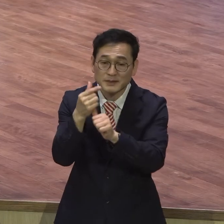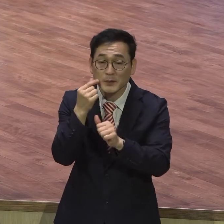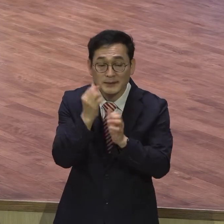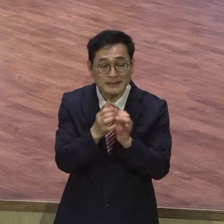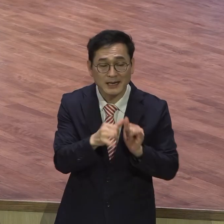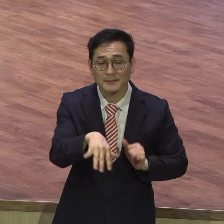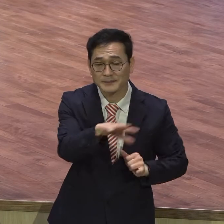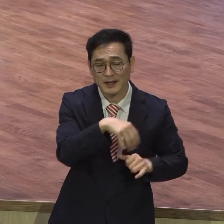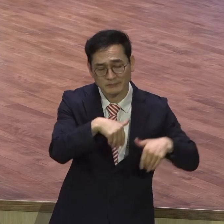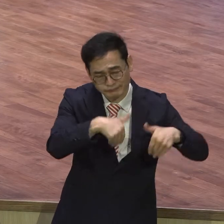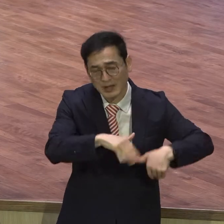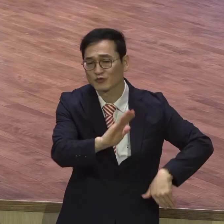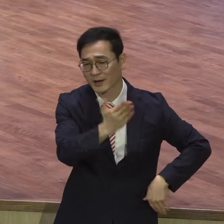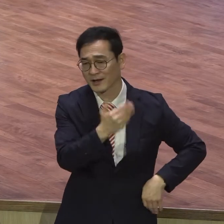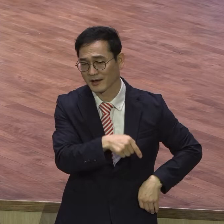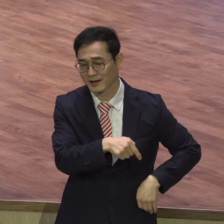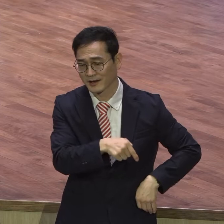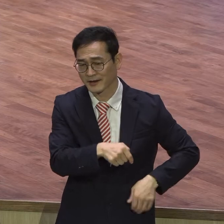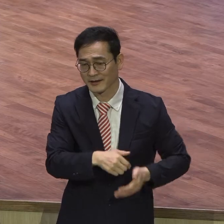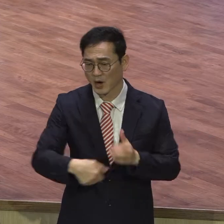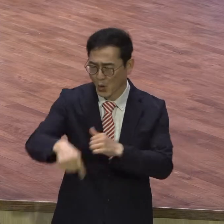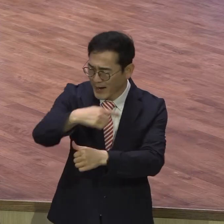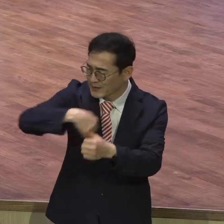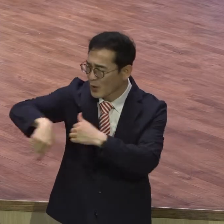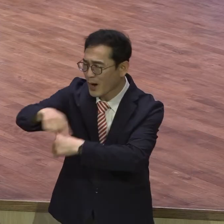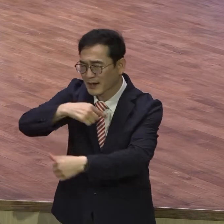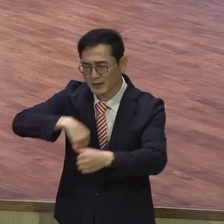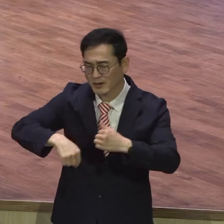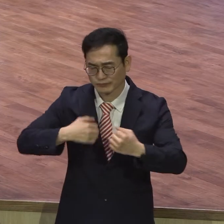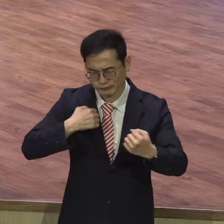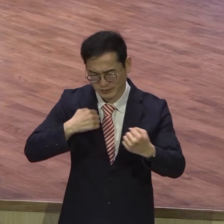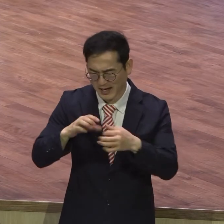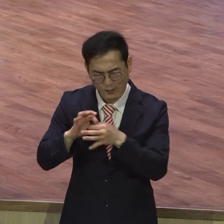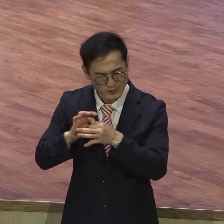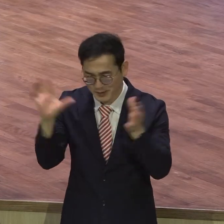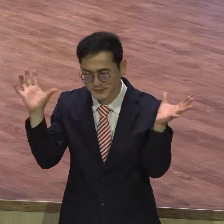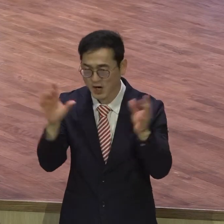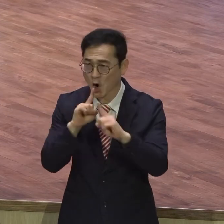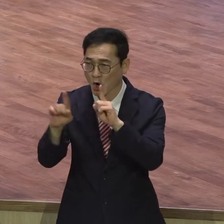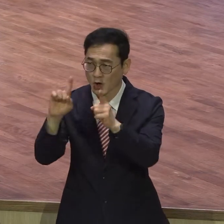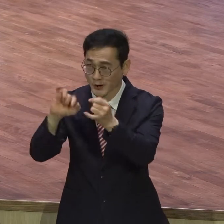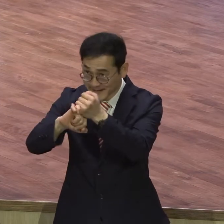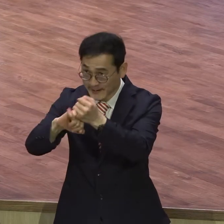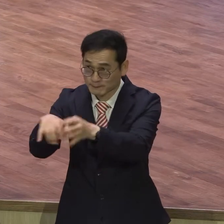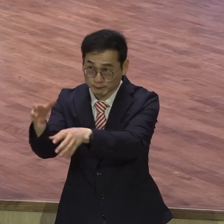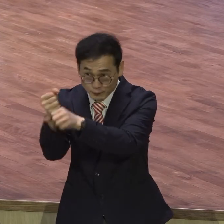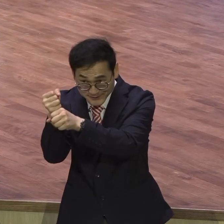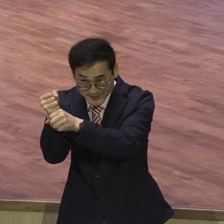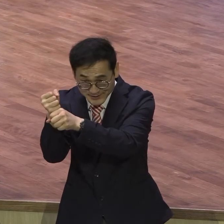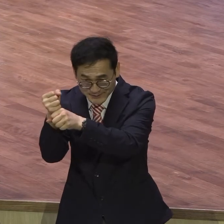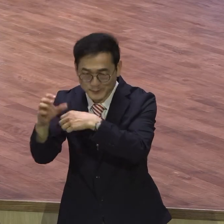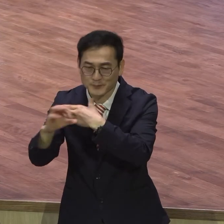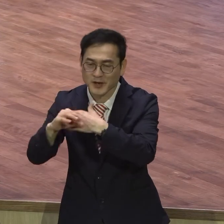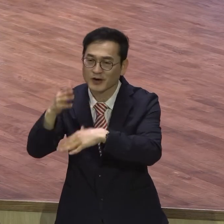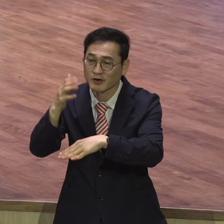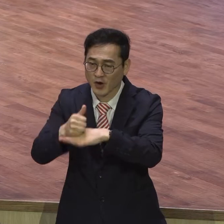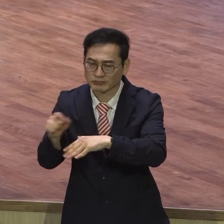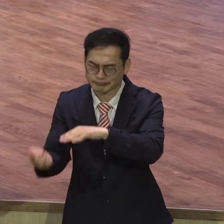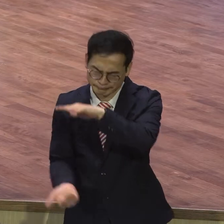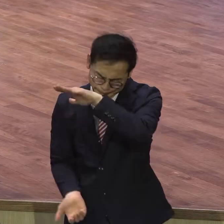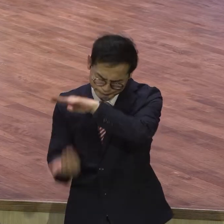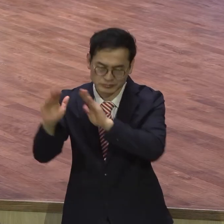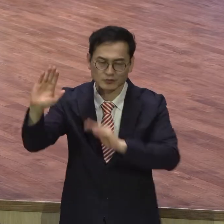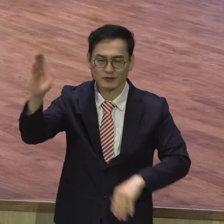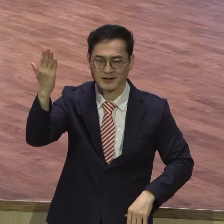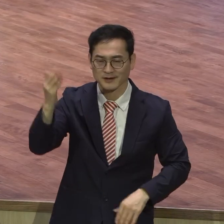노예 모두 환경이 어떤 환경이 있다 할지라도 언약 잡고 나가는 사람은 주인공이 돼 주인공 스밋이 된다